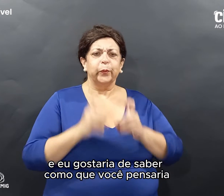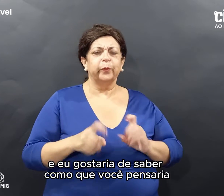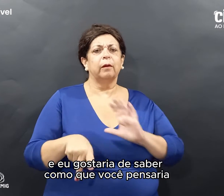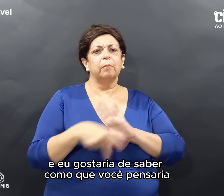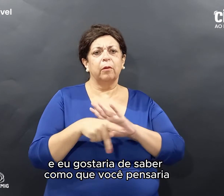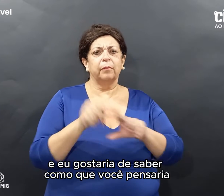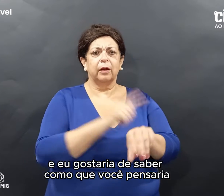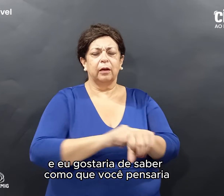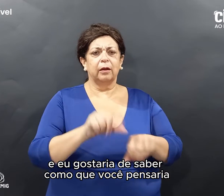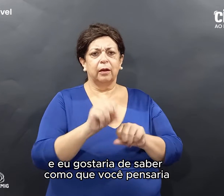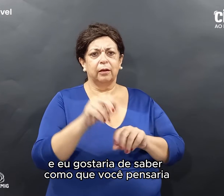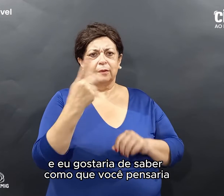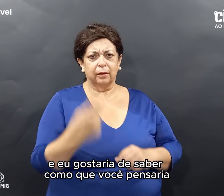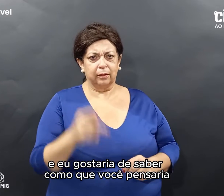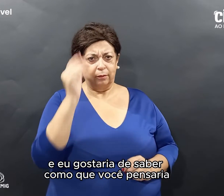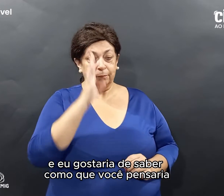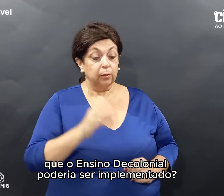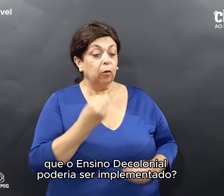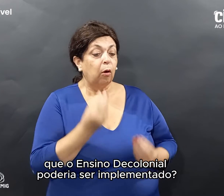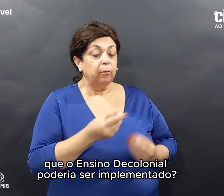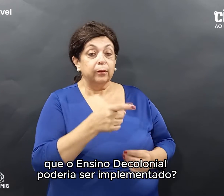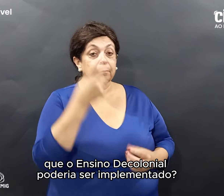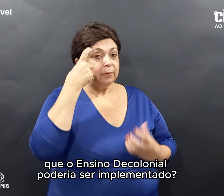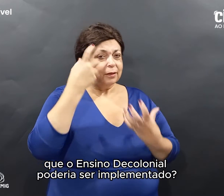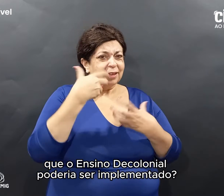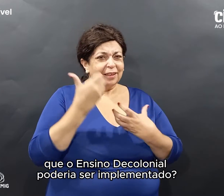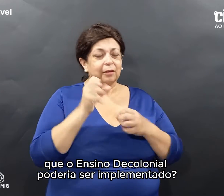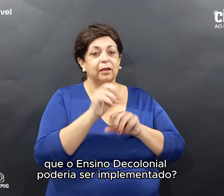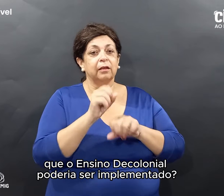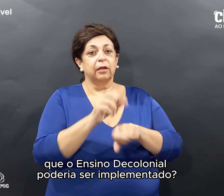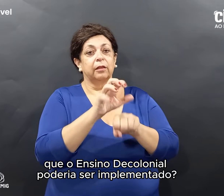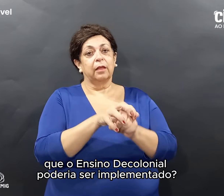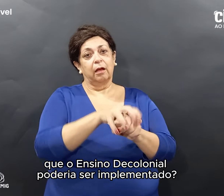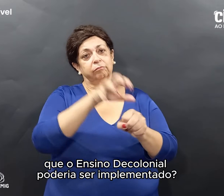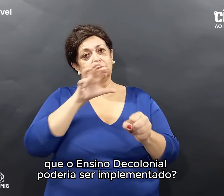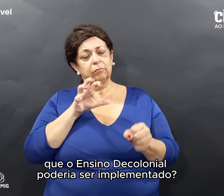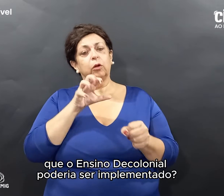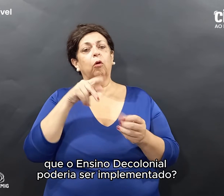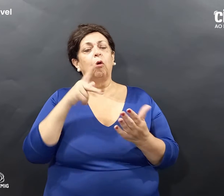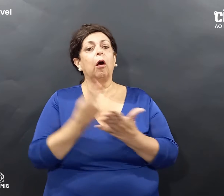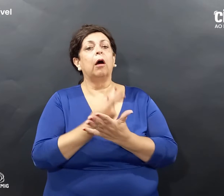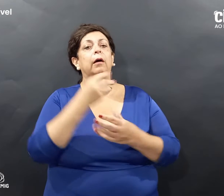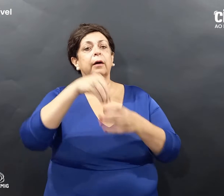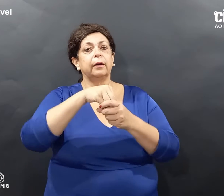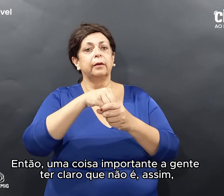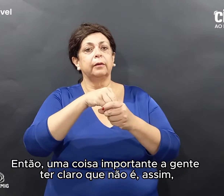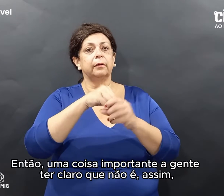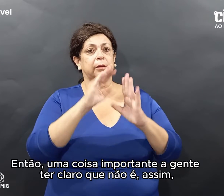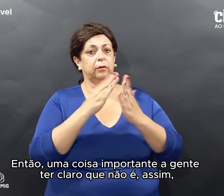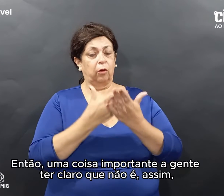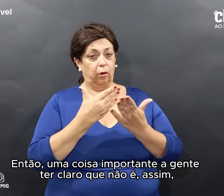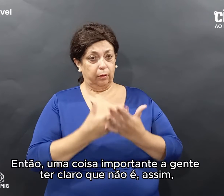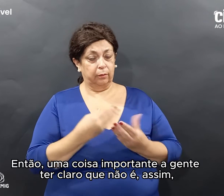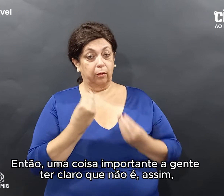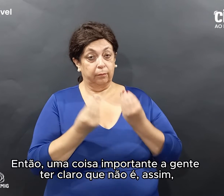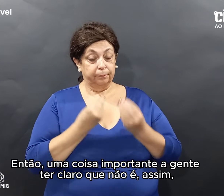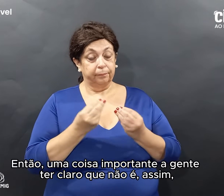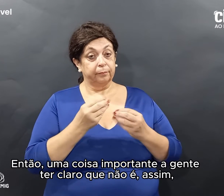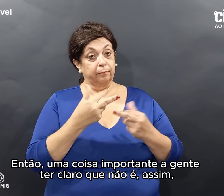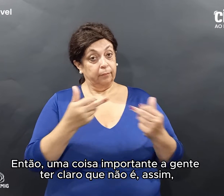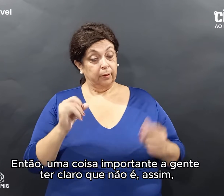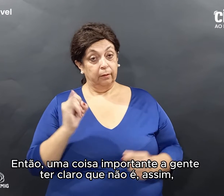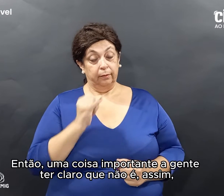e eu gostaria de saber como que você pensaria que o ensino decolonial poderia ser implementado. Então, uma